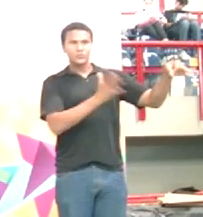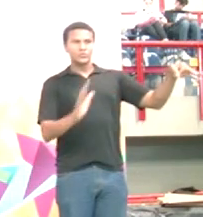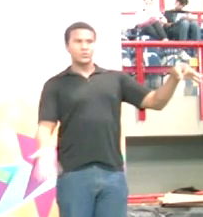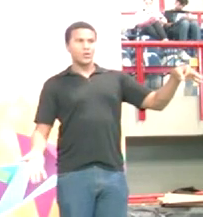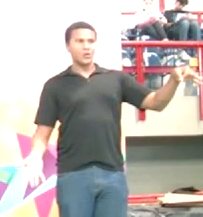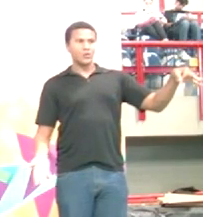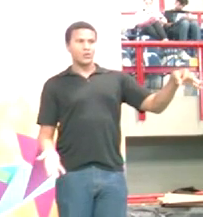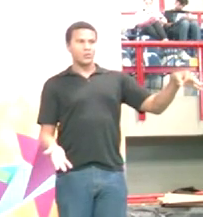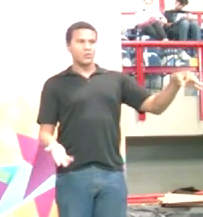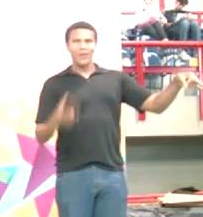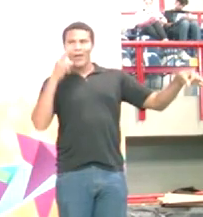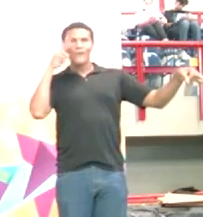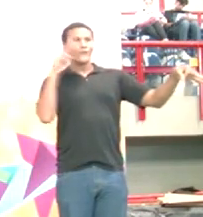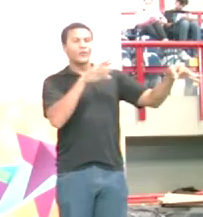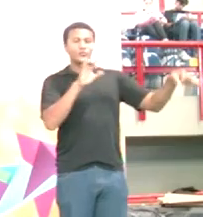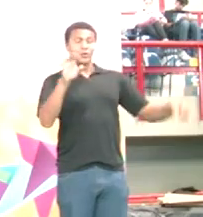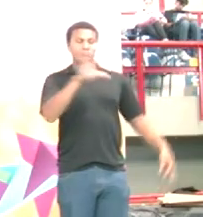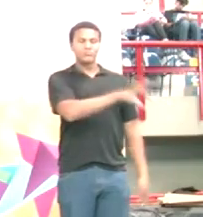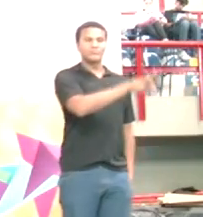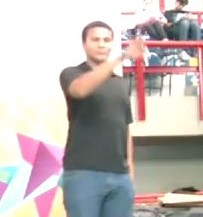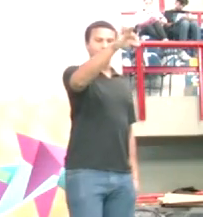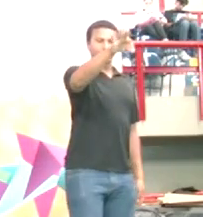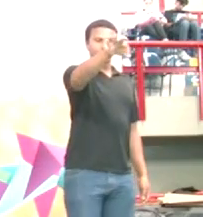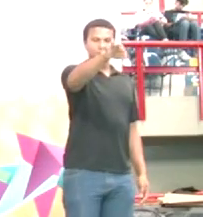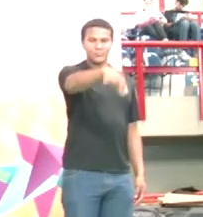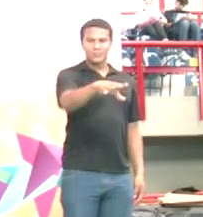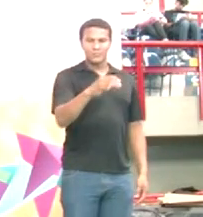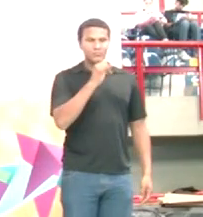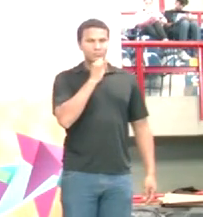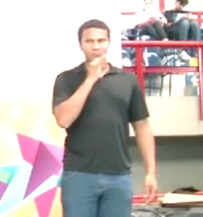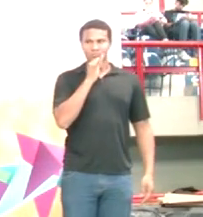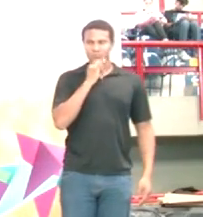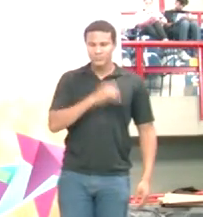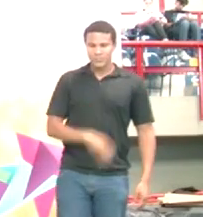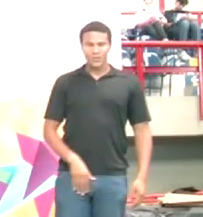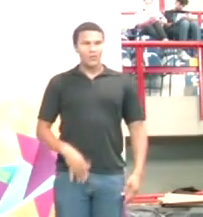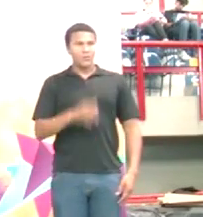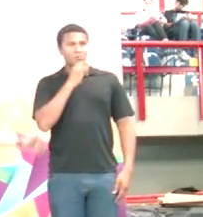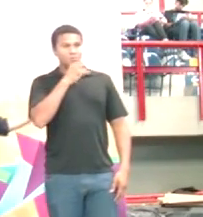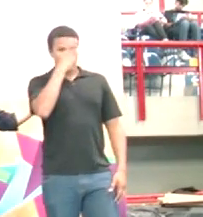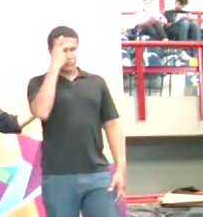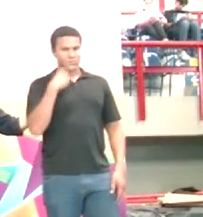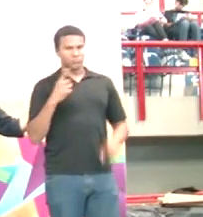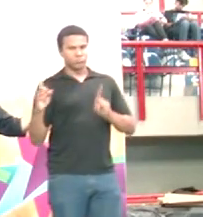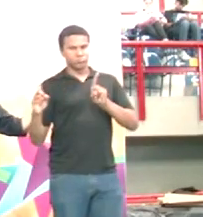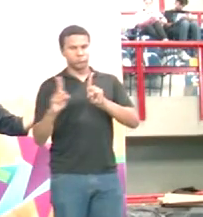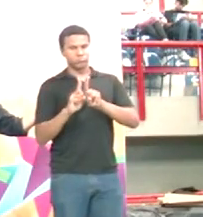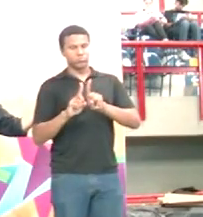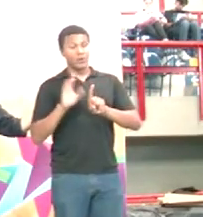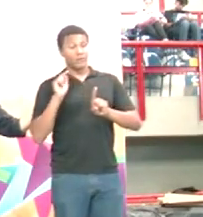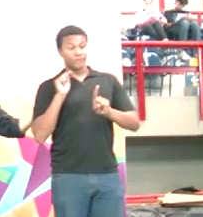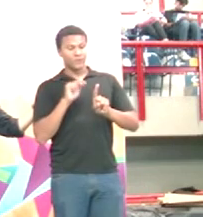Era colocar. Ó, tá aqui o eleitor. O coronel dizia assim, ó: Raimundo,